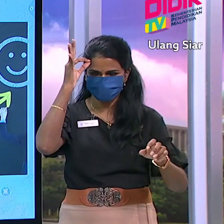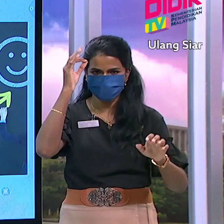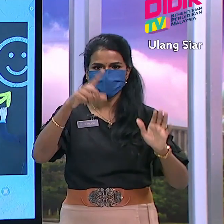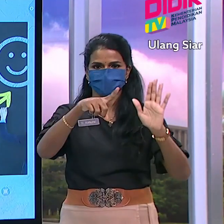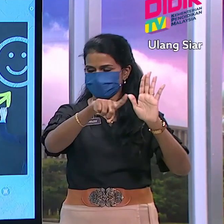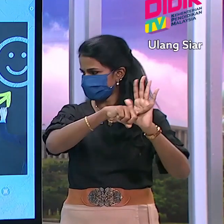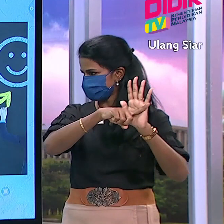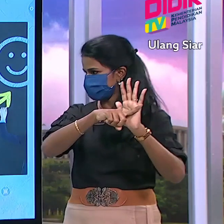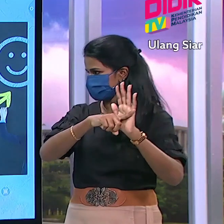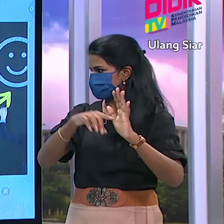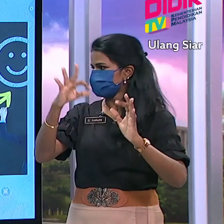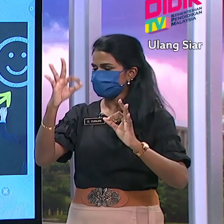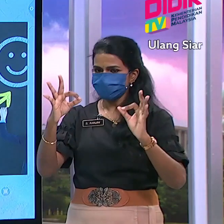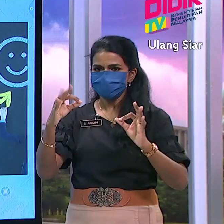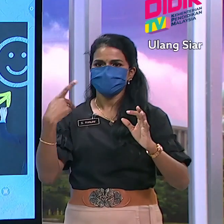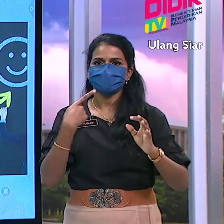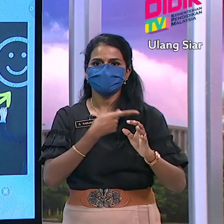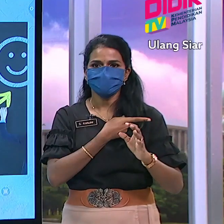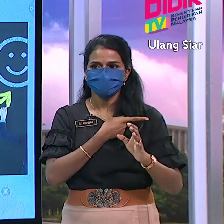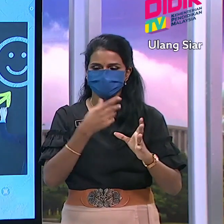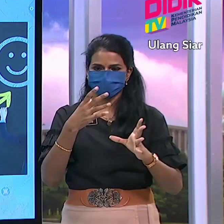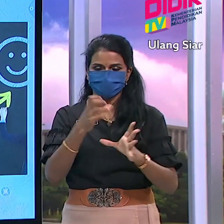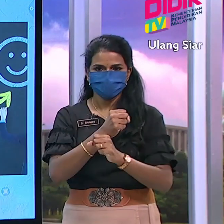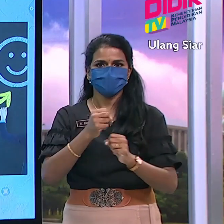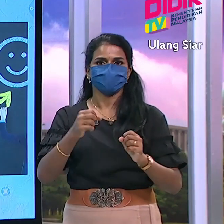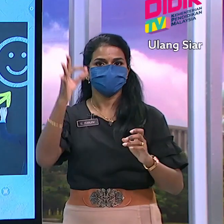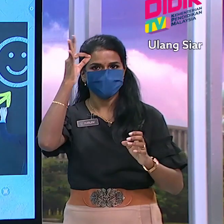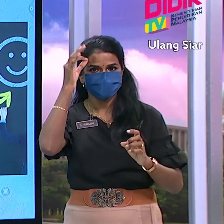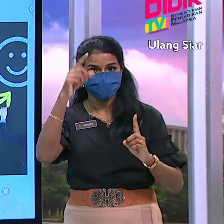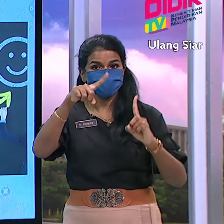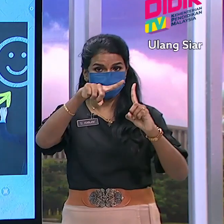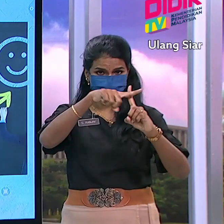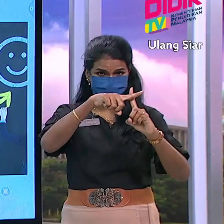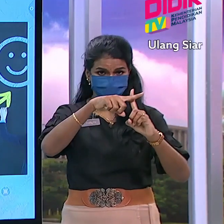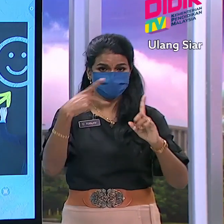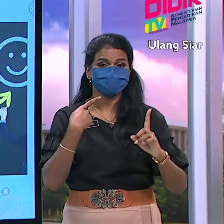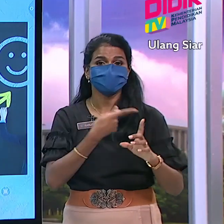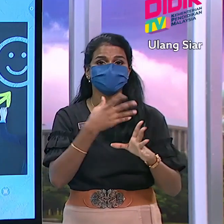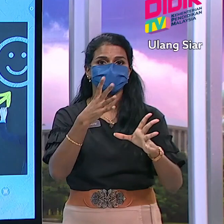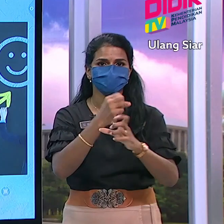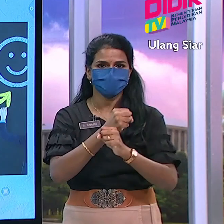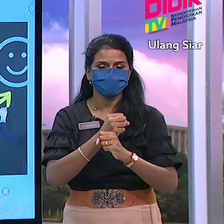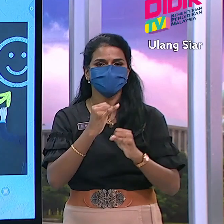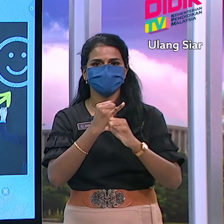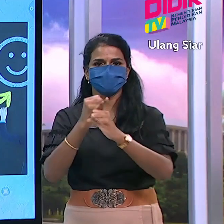fikir negatif. Kalau kita dapat fikir positif, kita dapat